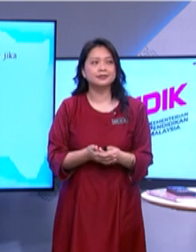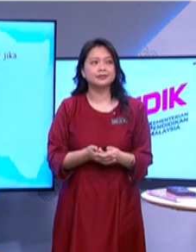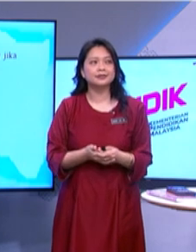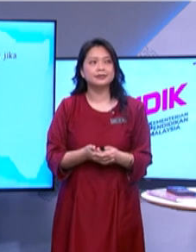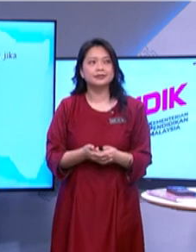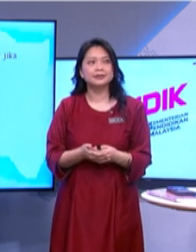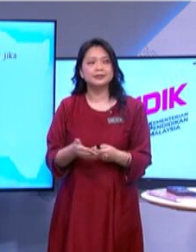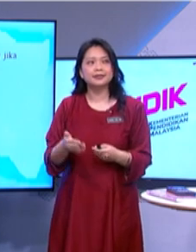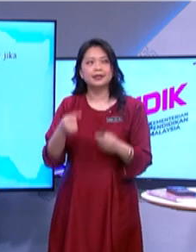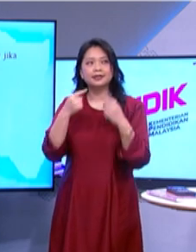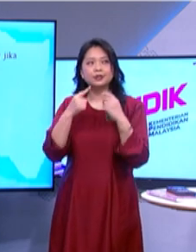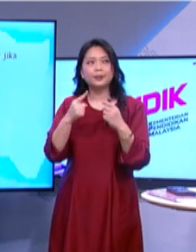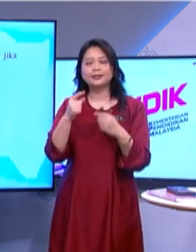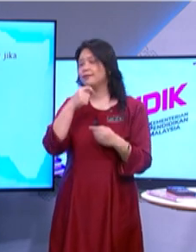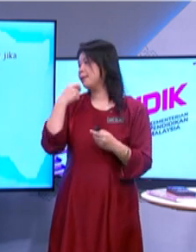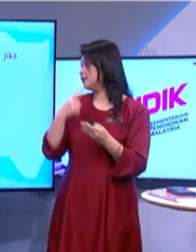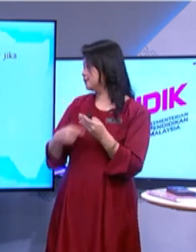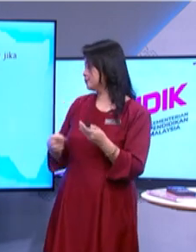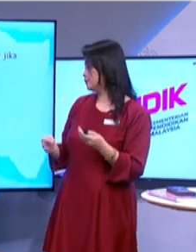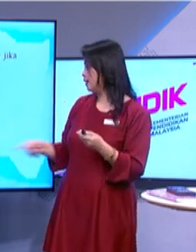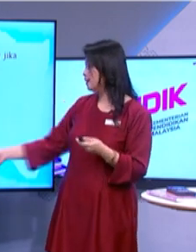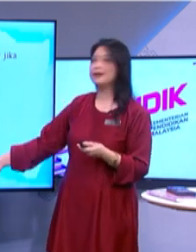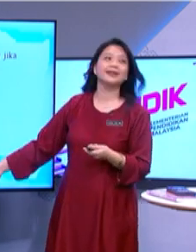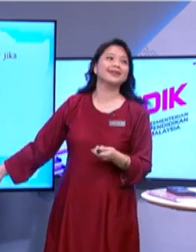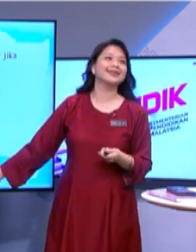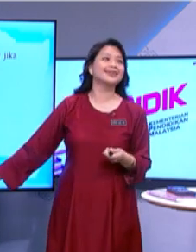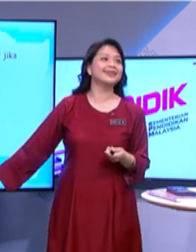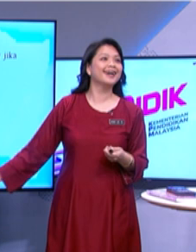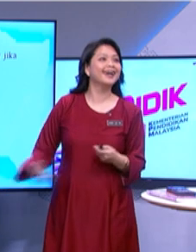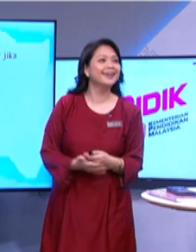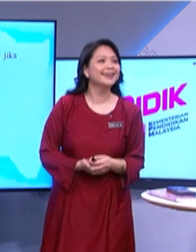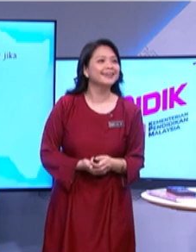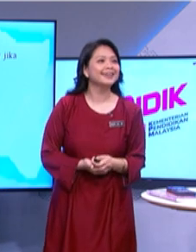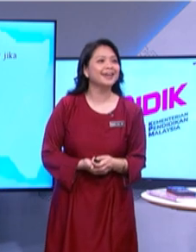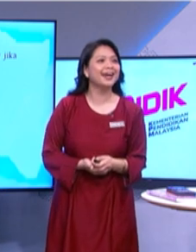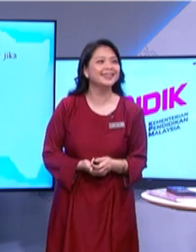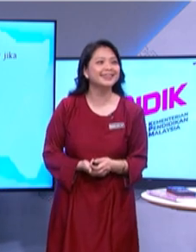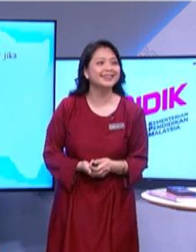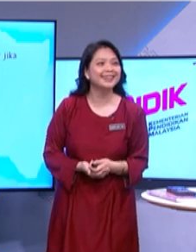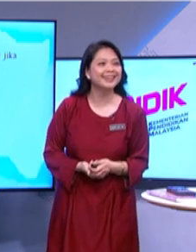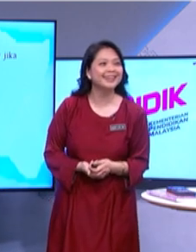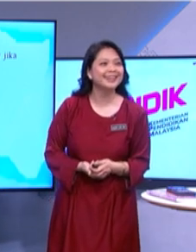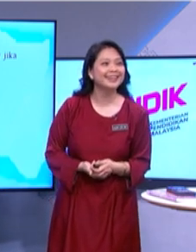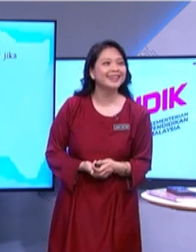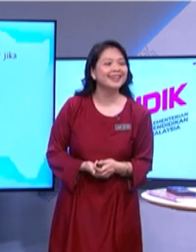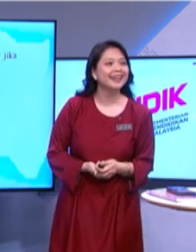Hai jawabannya greget tidak sopan juga apa-apa sama kelihatan lebih sama dengan